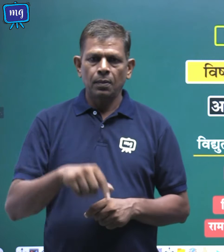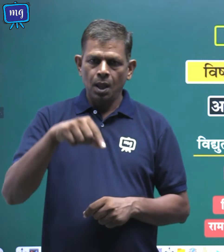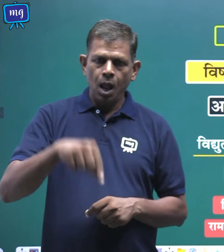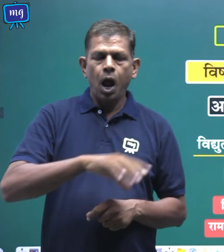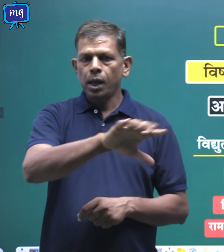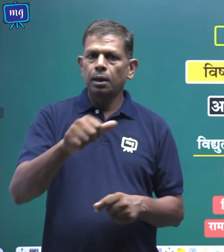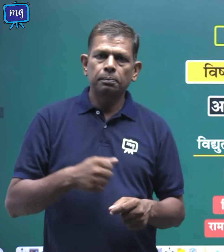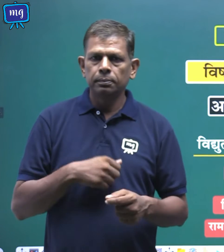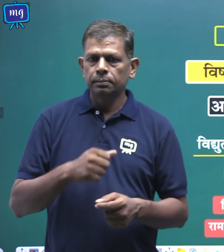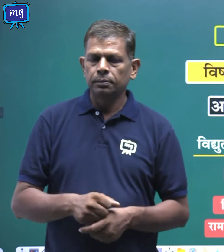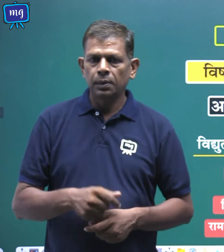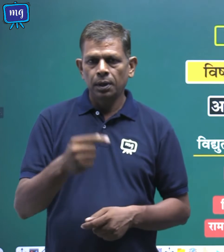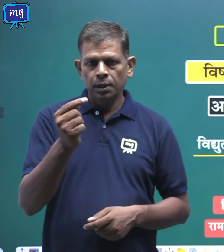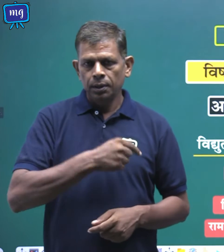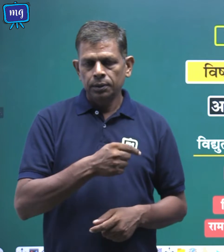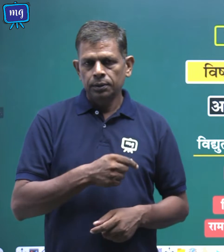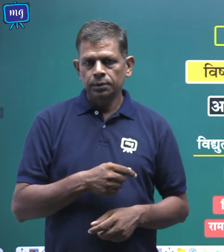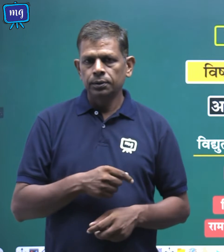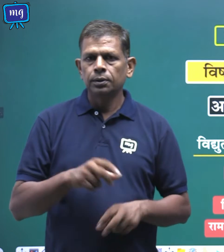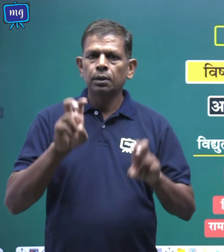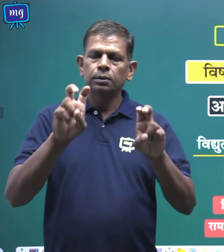आज हम इस अध्याय के